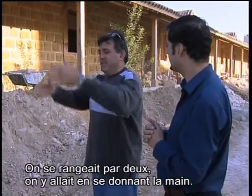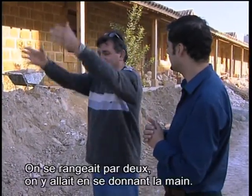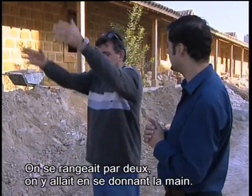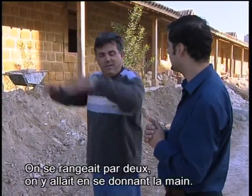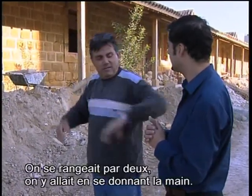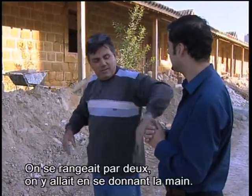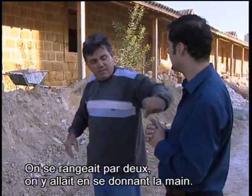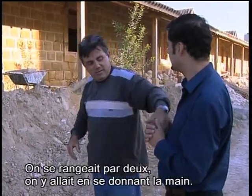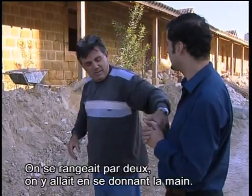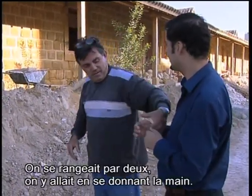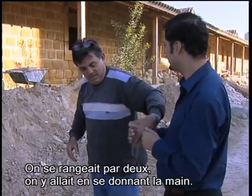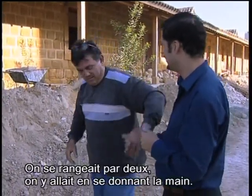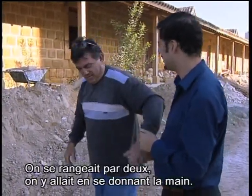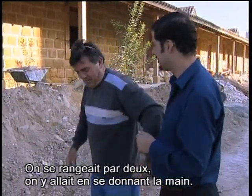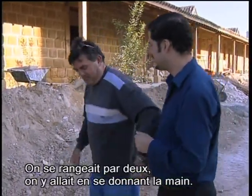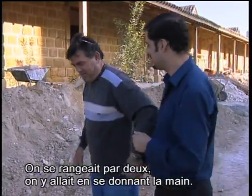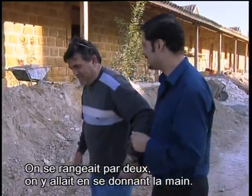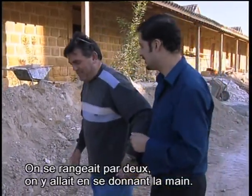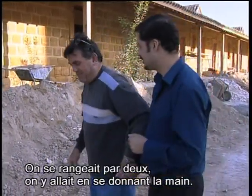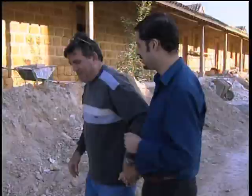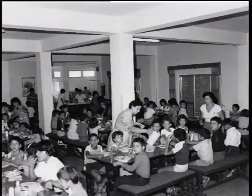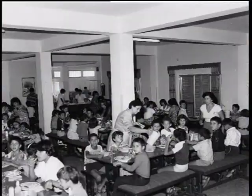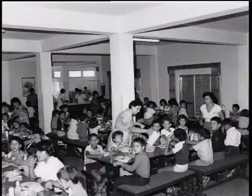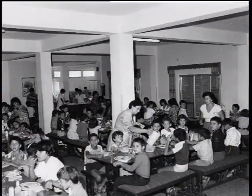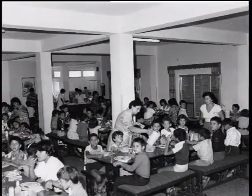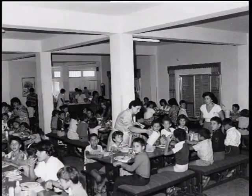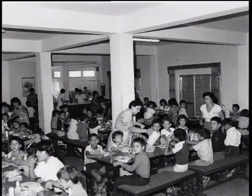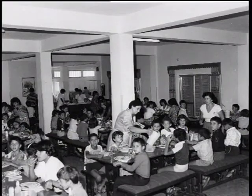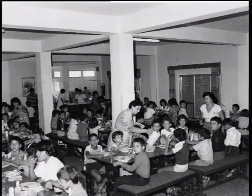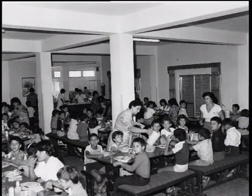On se rangeait par deux. On y allait en se donnant la main.